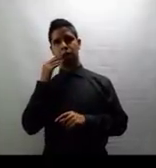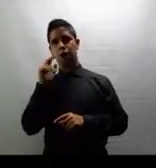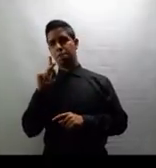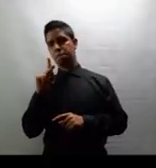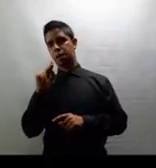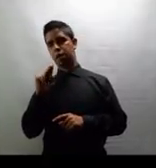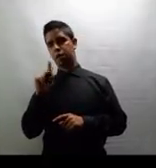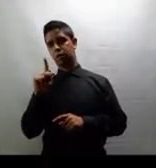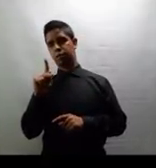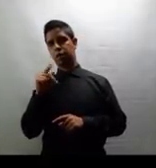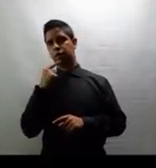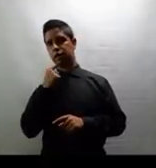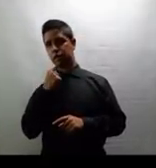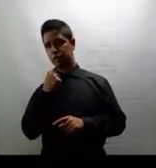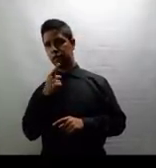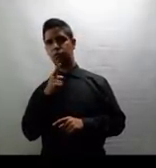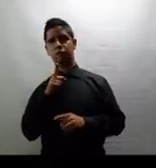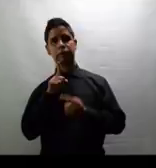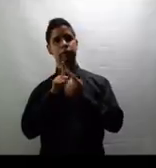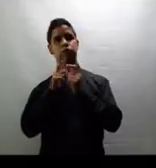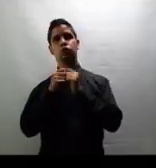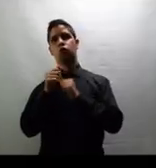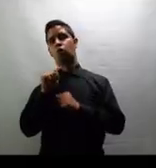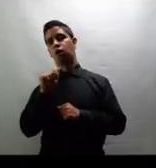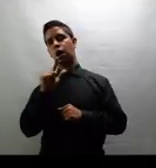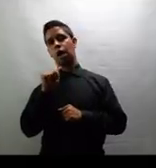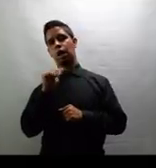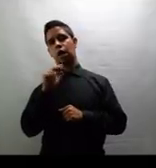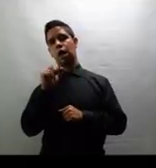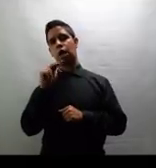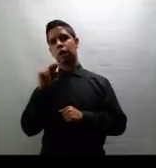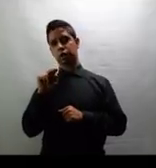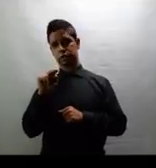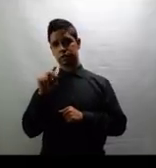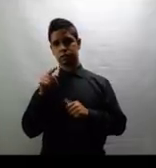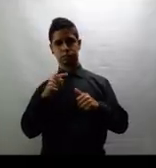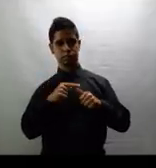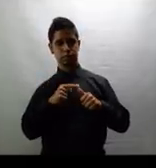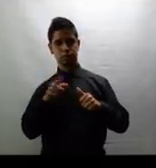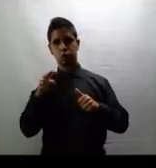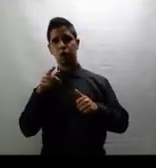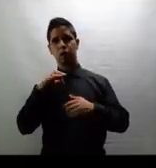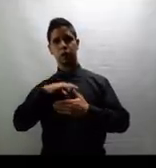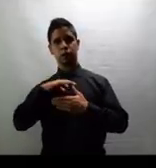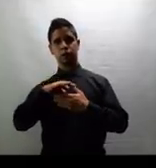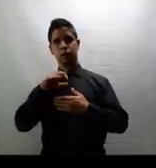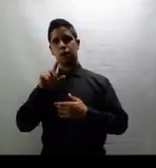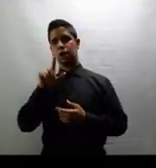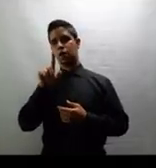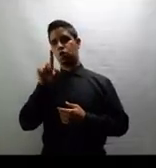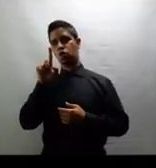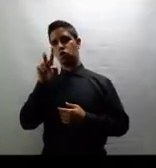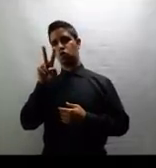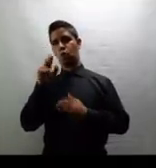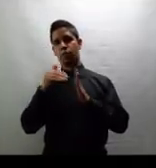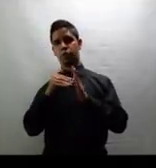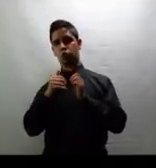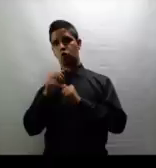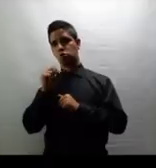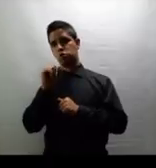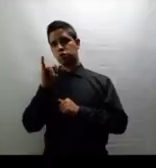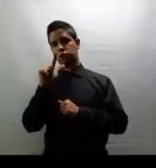partido nuevo progresista se ha topado con el alacrán con el tema del alacrán primero en las elecciones del 2000 con sila